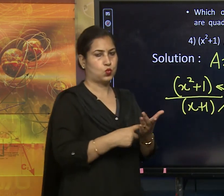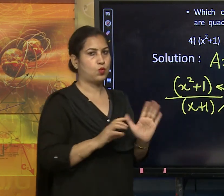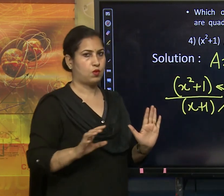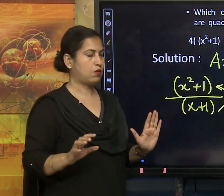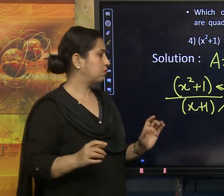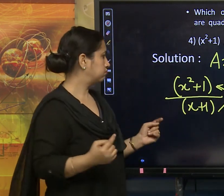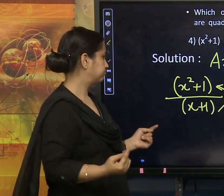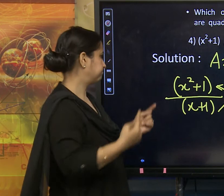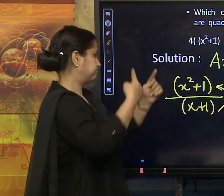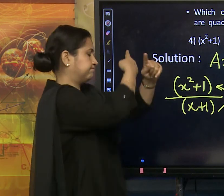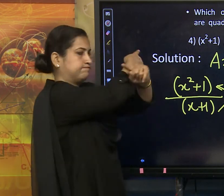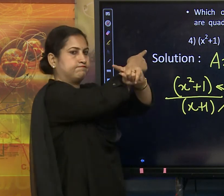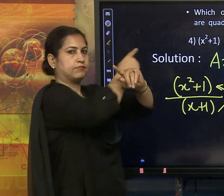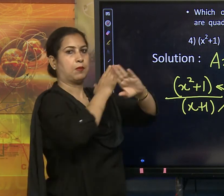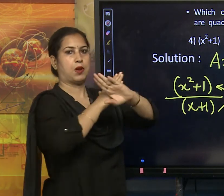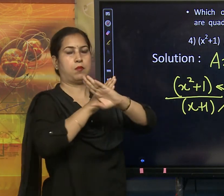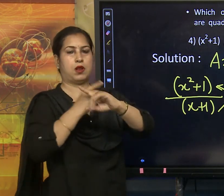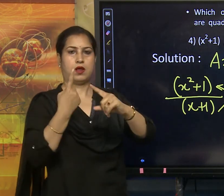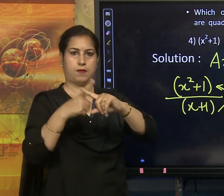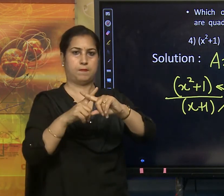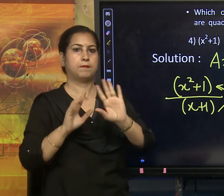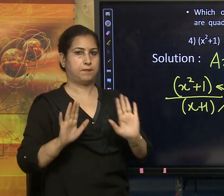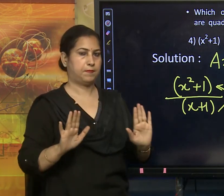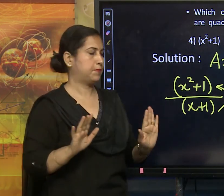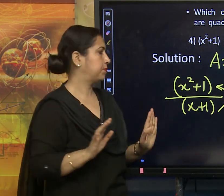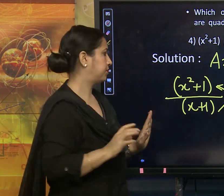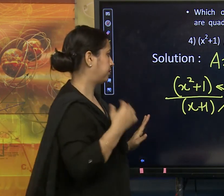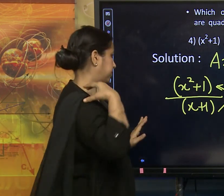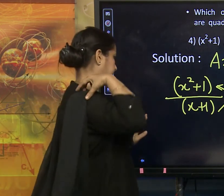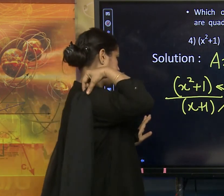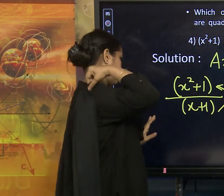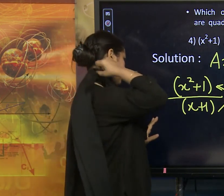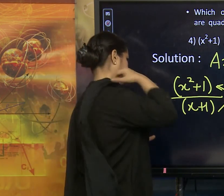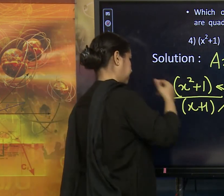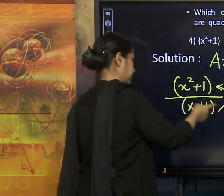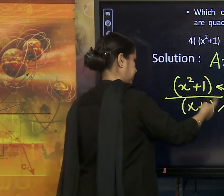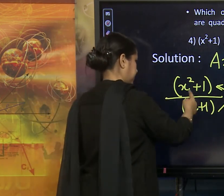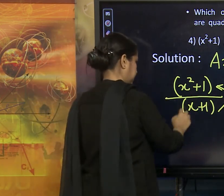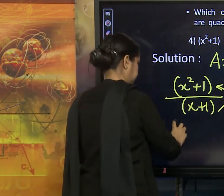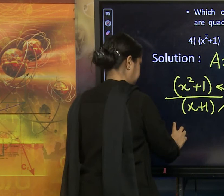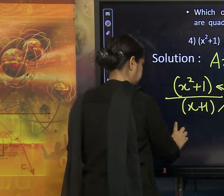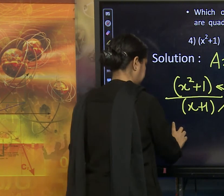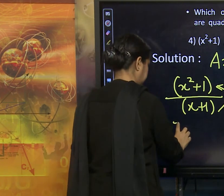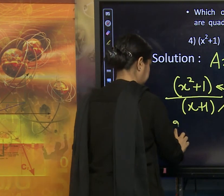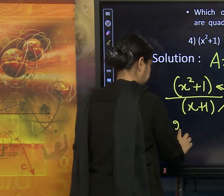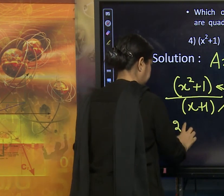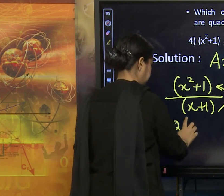है। इस तरह से यदि किसी इक्वेशन में न्यूमरेटर और डिनोमिनेटर दे रखे होंगे तो उसे